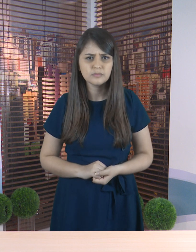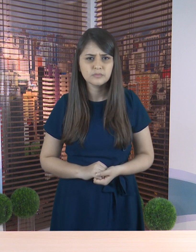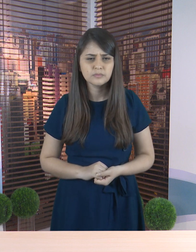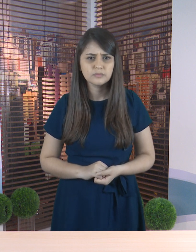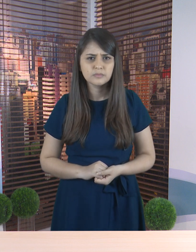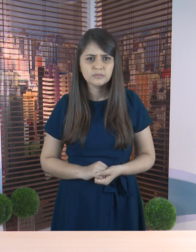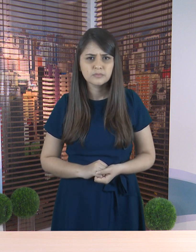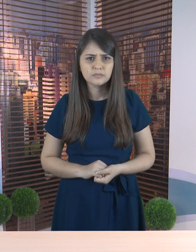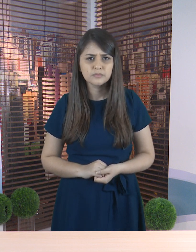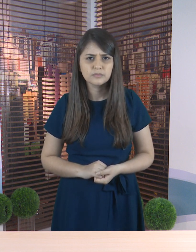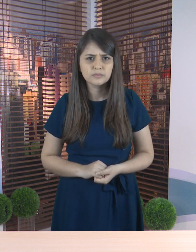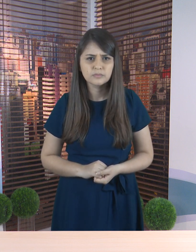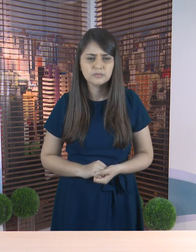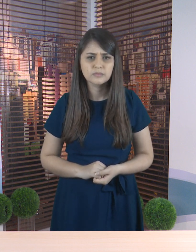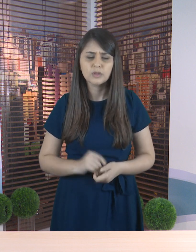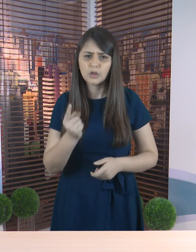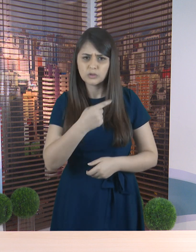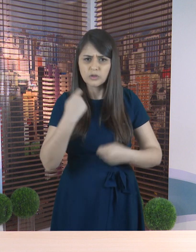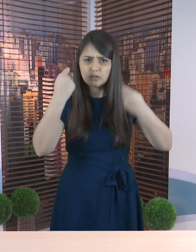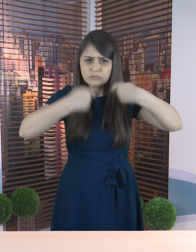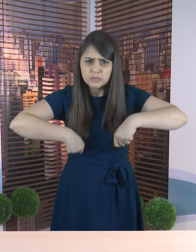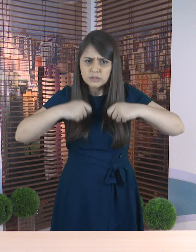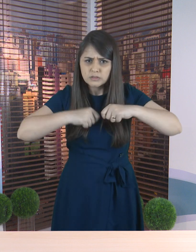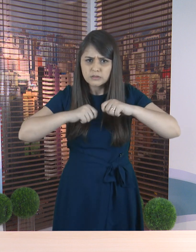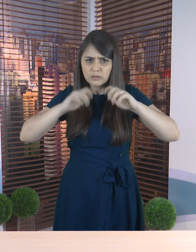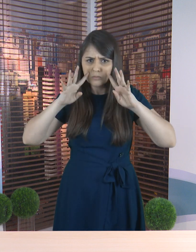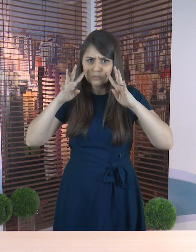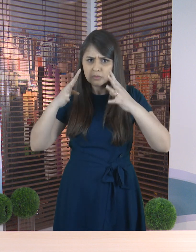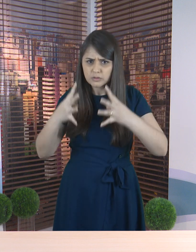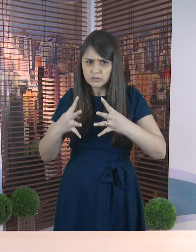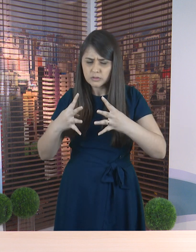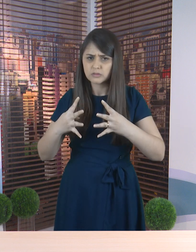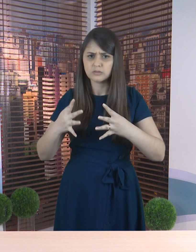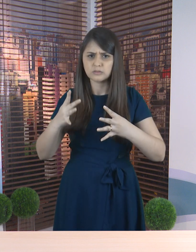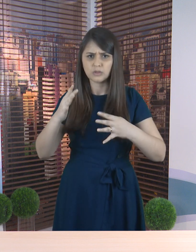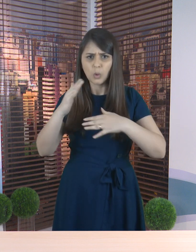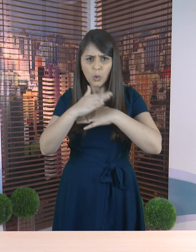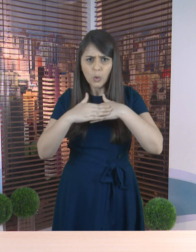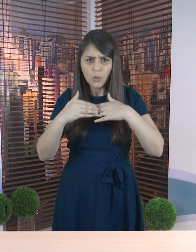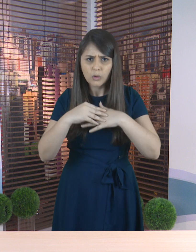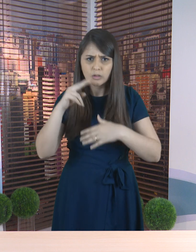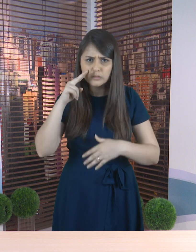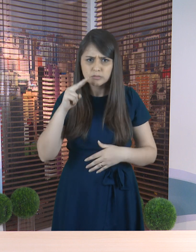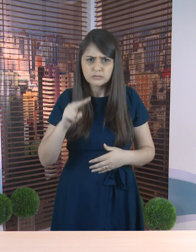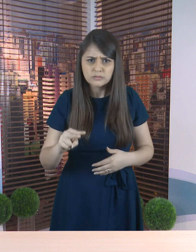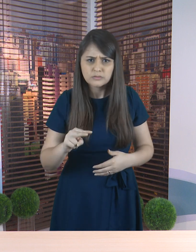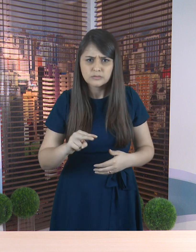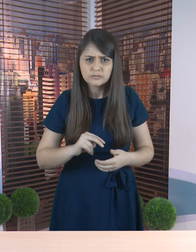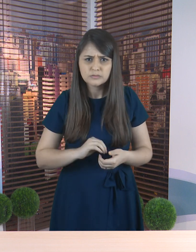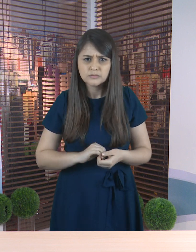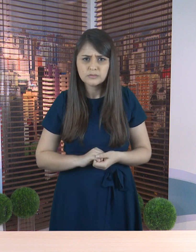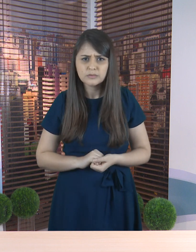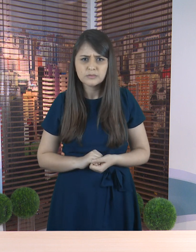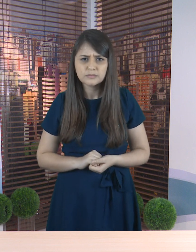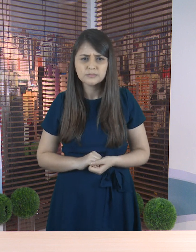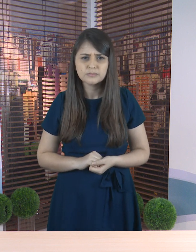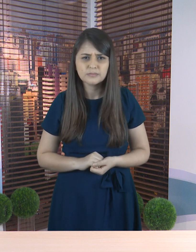carinho para o que se passa com o outro e, no lugar de julgá-lo precipitadamente, atentar para